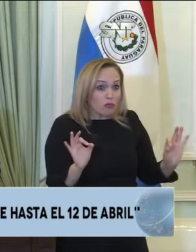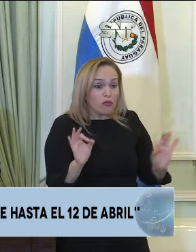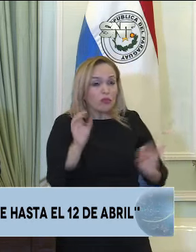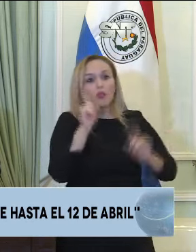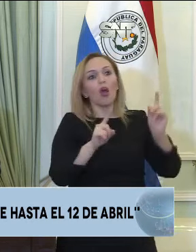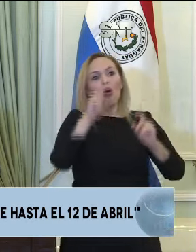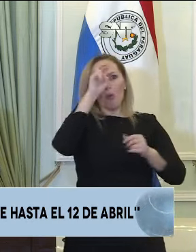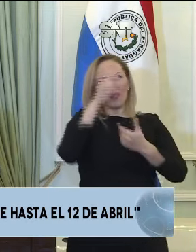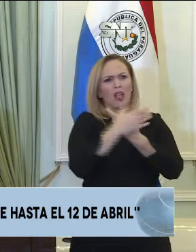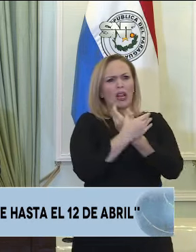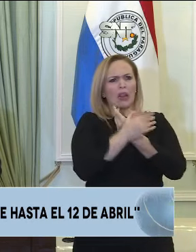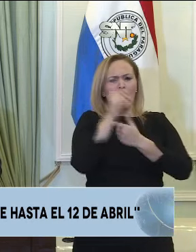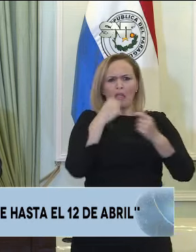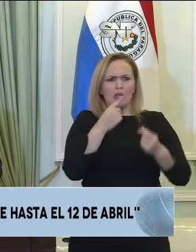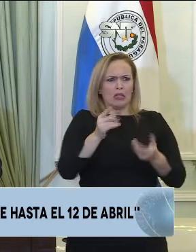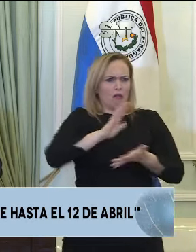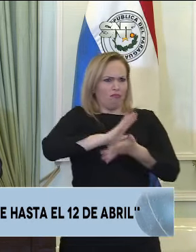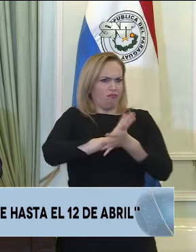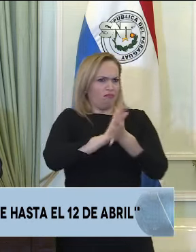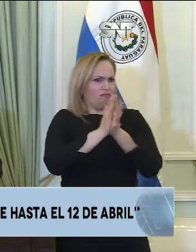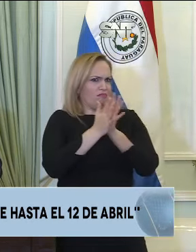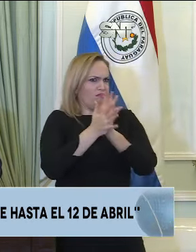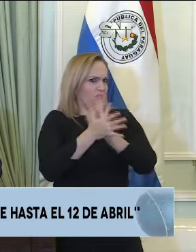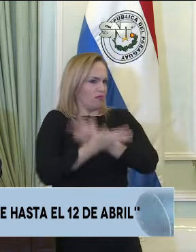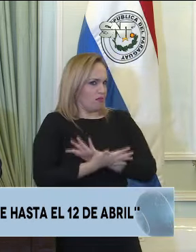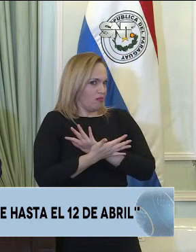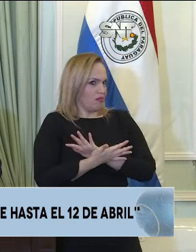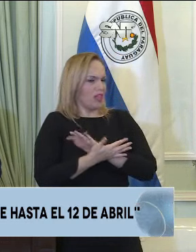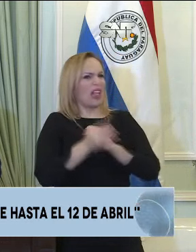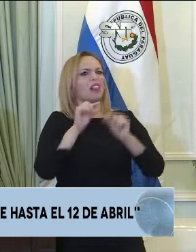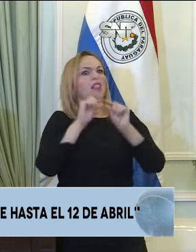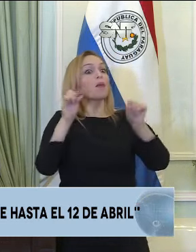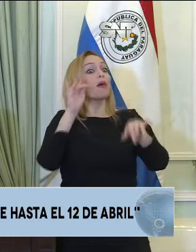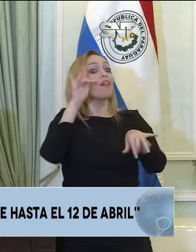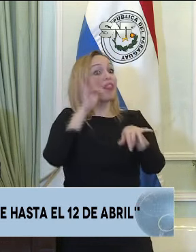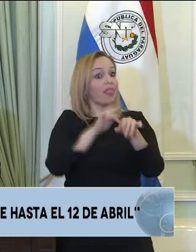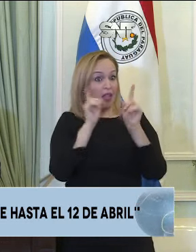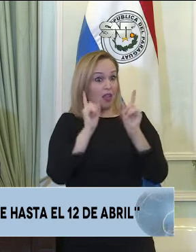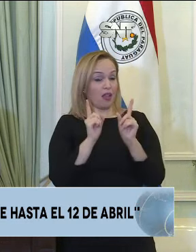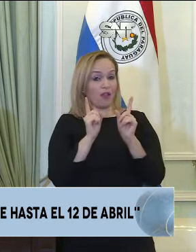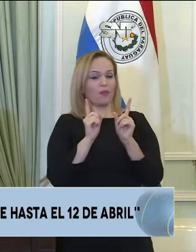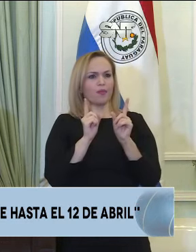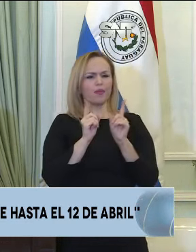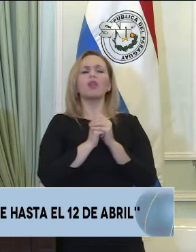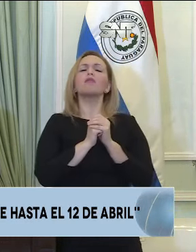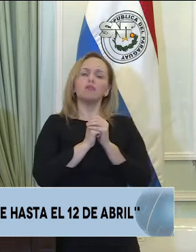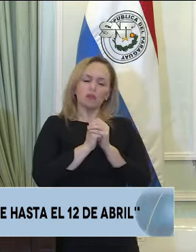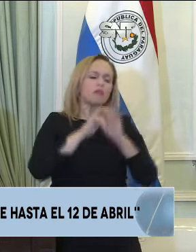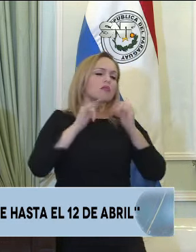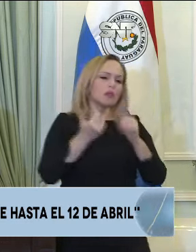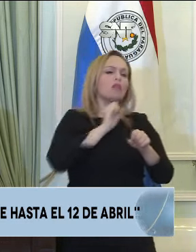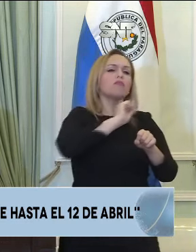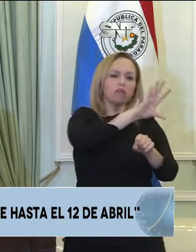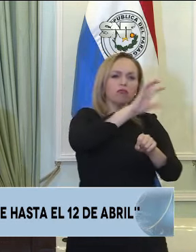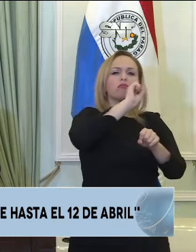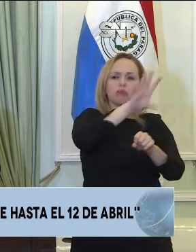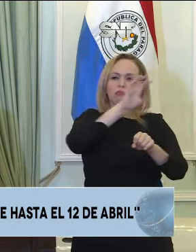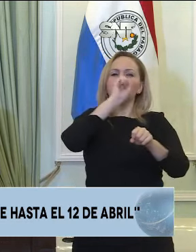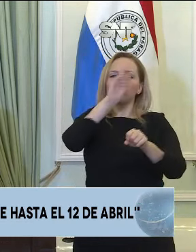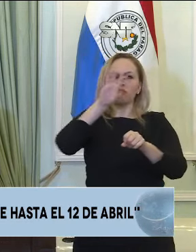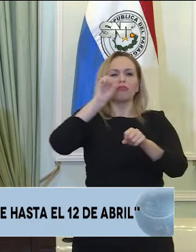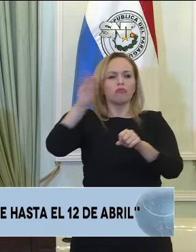en clínica se quedaron sin recursos desde la epidemia del dengue, por ejemplo. Sí, bueno, estamos repartiendo absolutamente todos